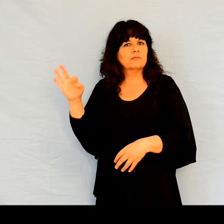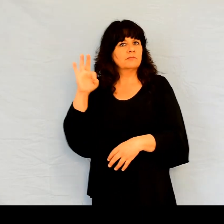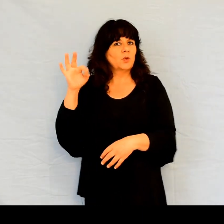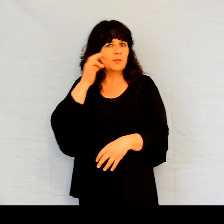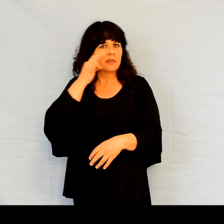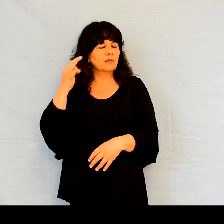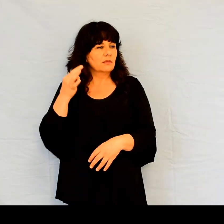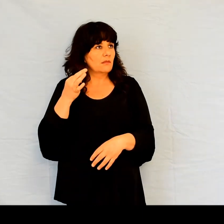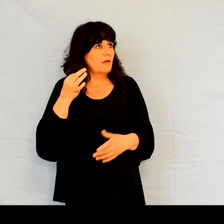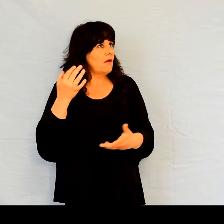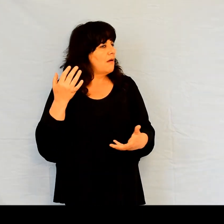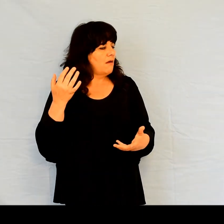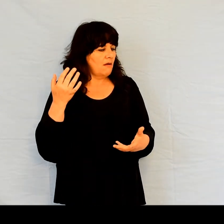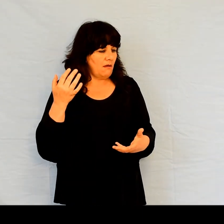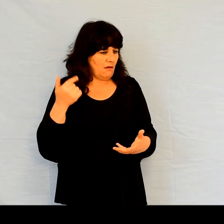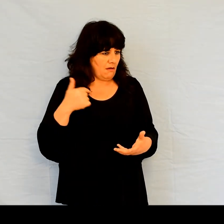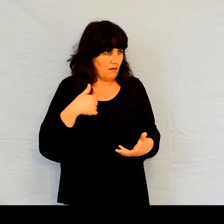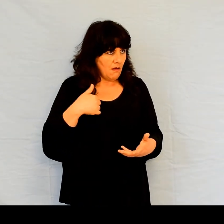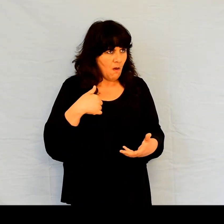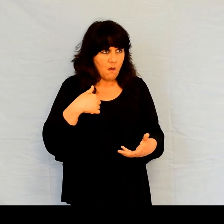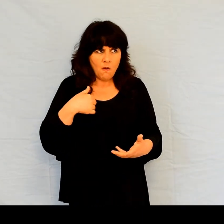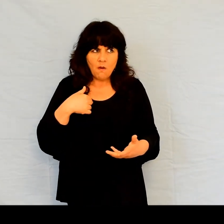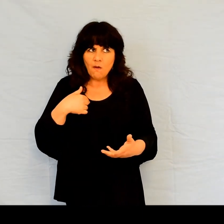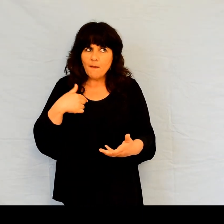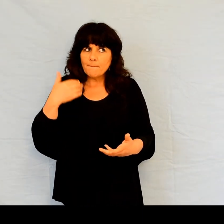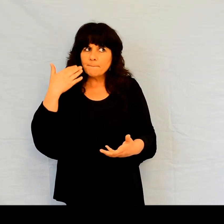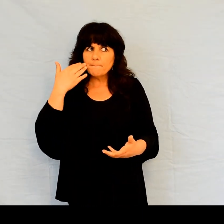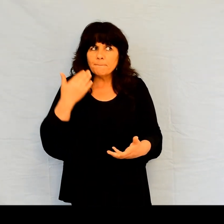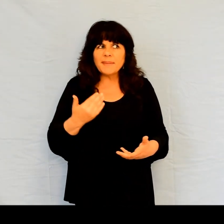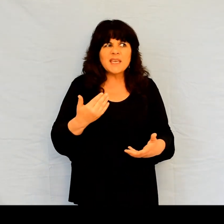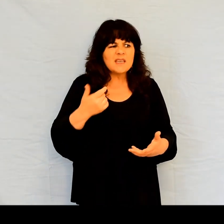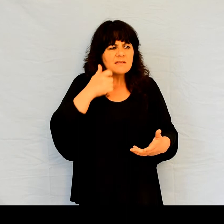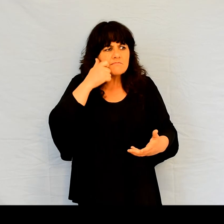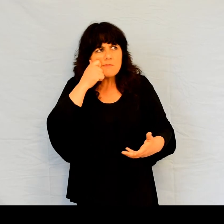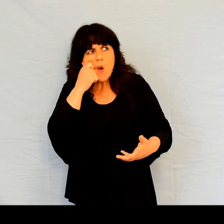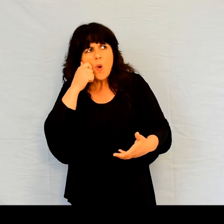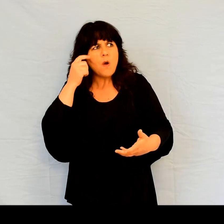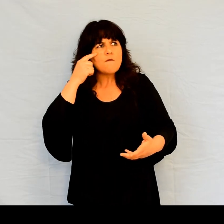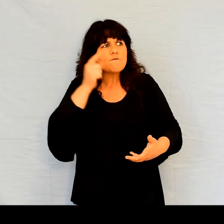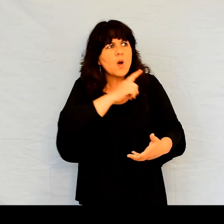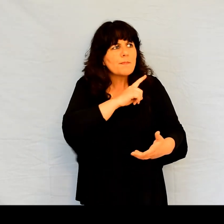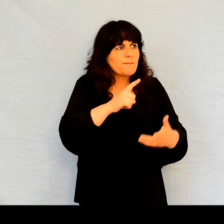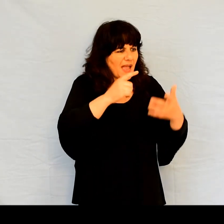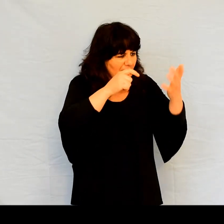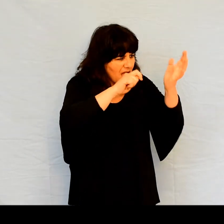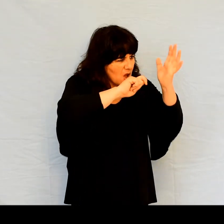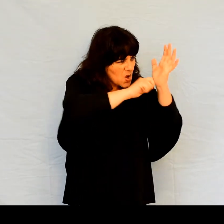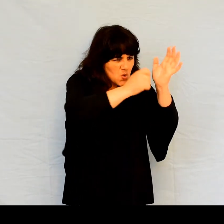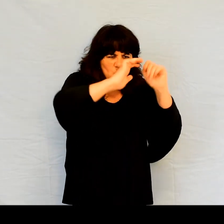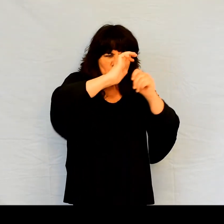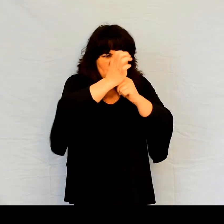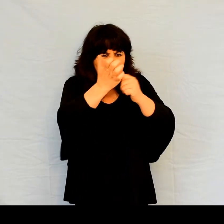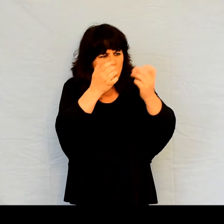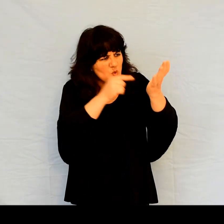pas dans ses mains la marque des clous, si je ne mets pas mes doigts dans la marque des